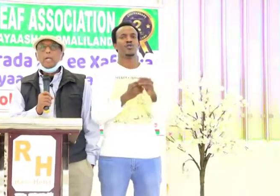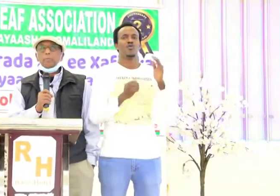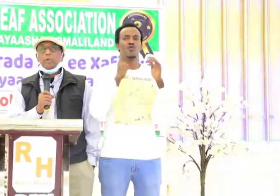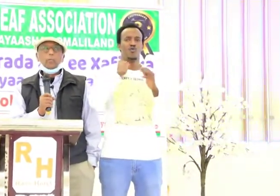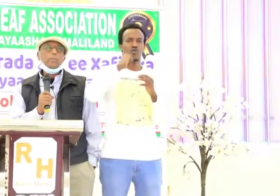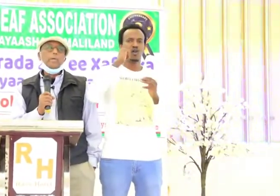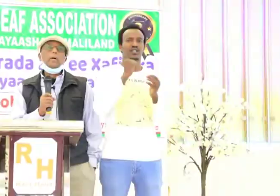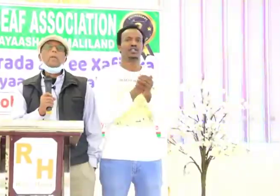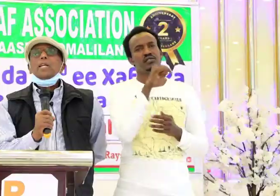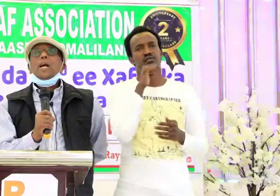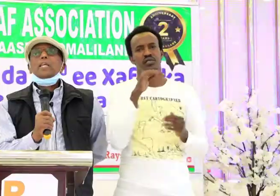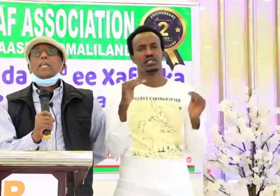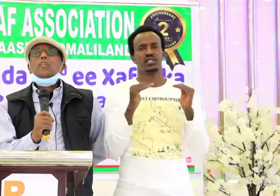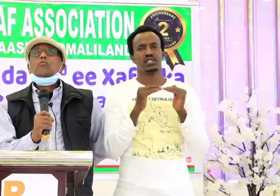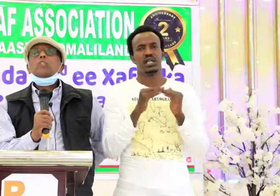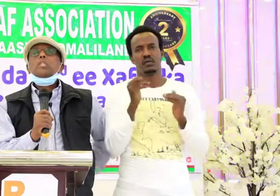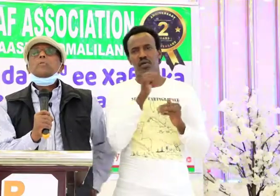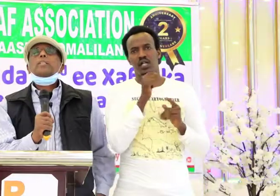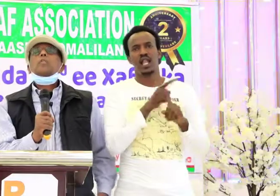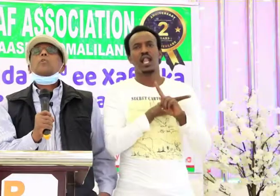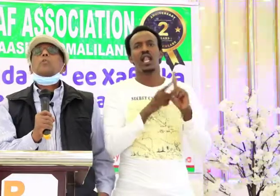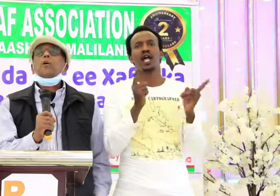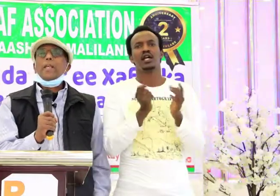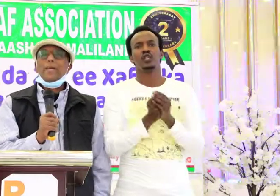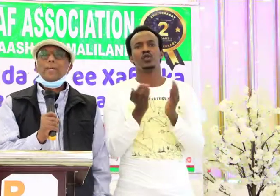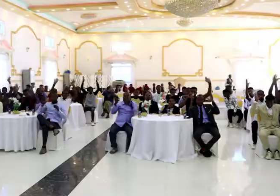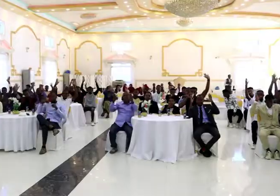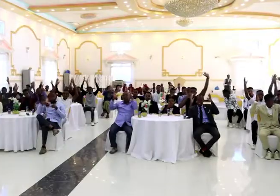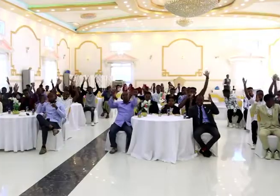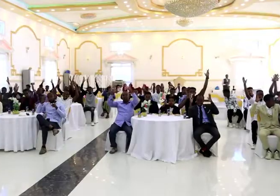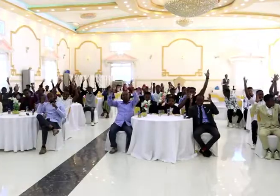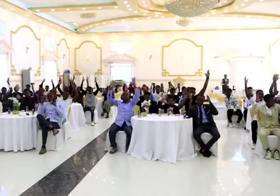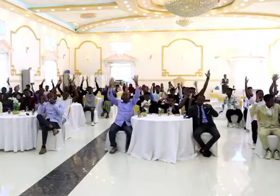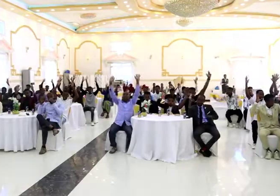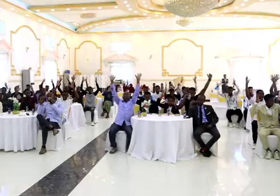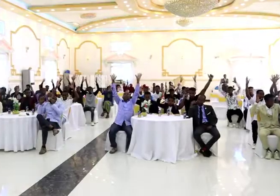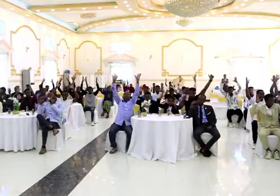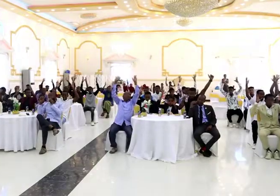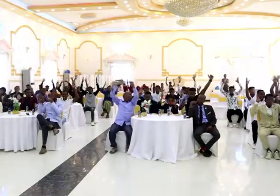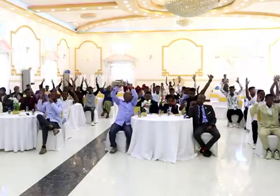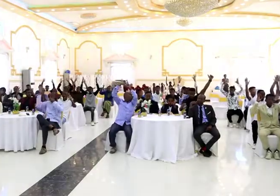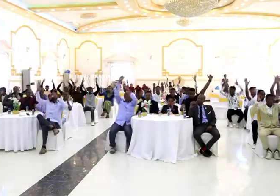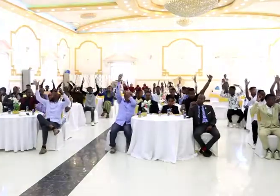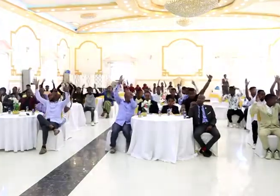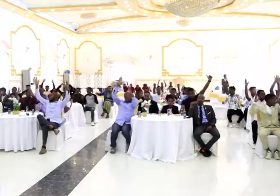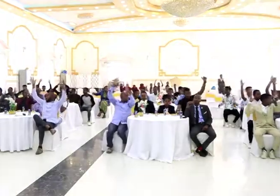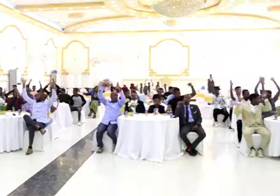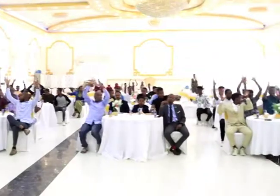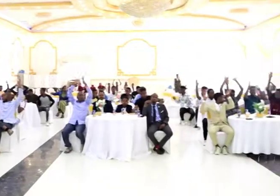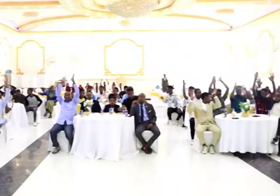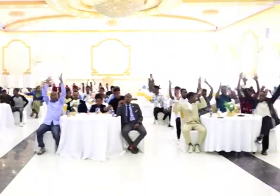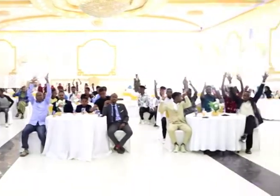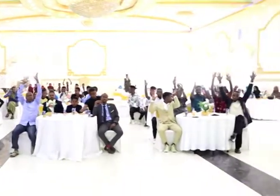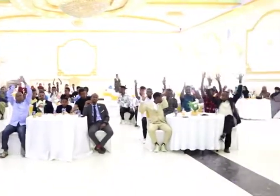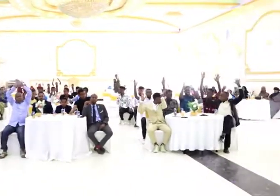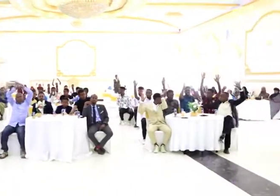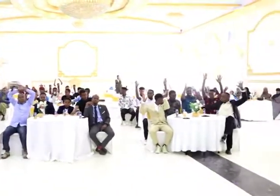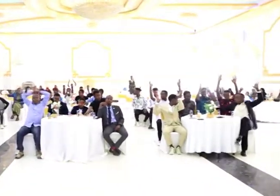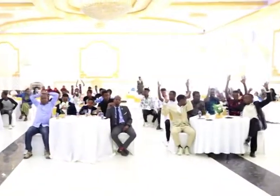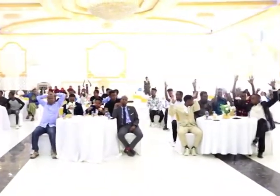keentay, aad baan u mahadnaqaya. Laakiin iskuulkii baan dib ugu noqonayaa oon isku dayayaa intaan u sharxo